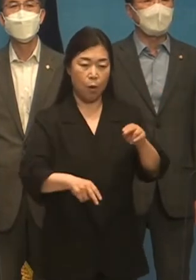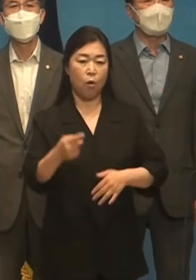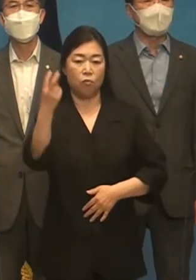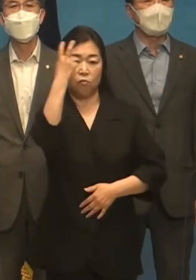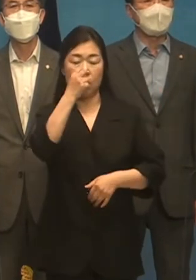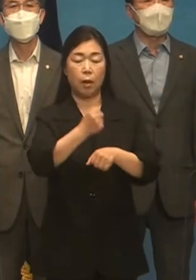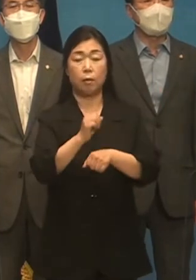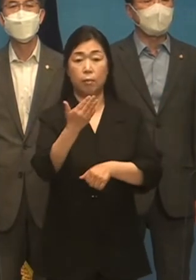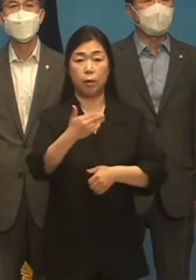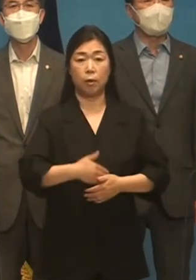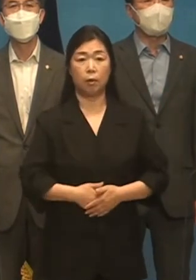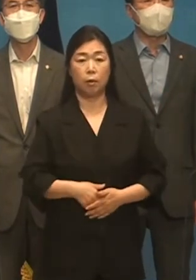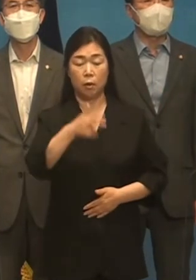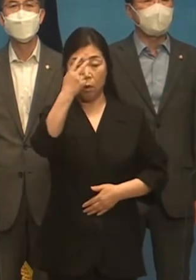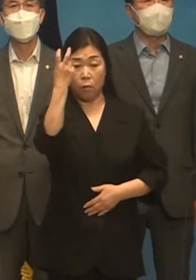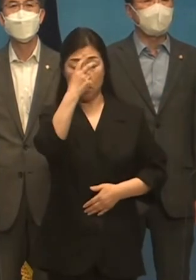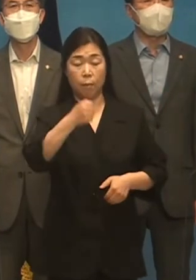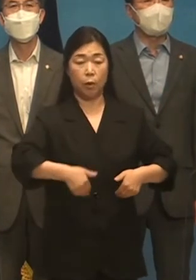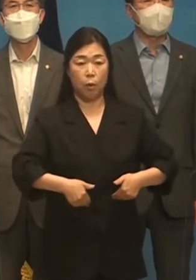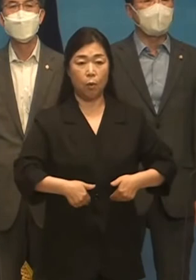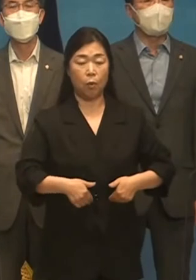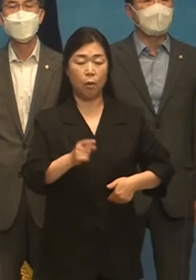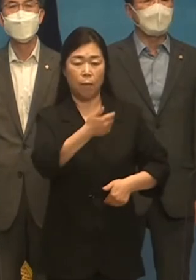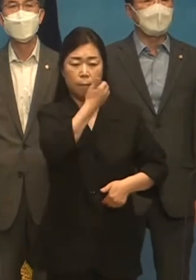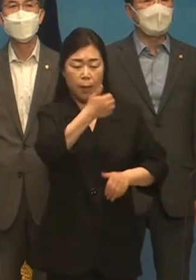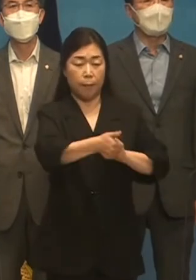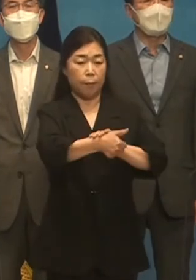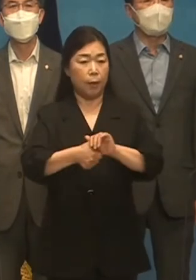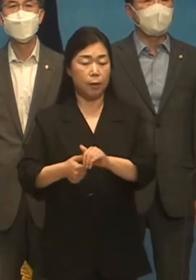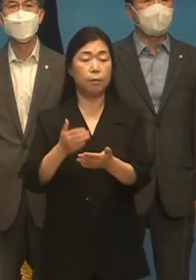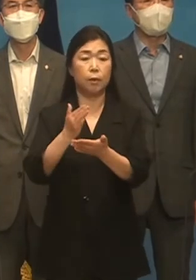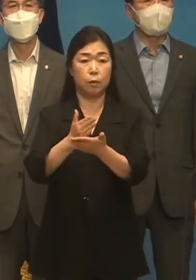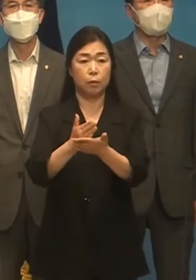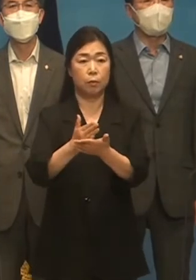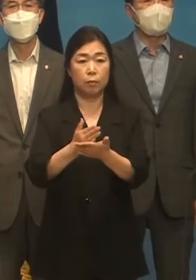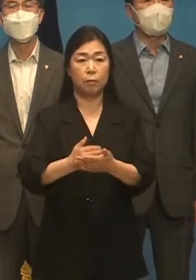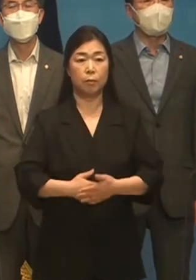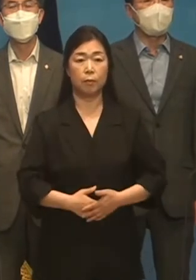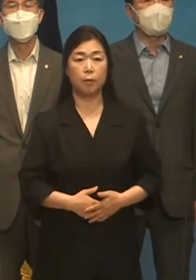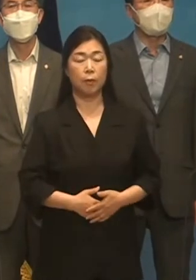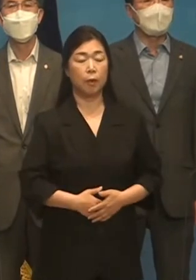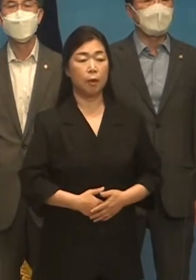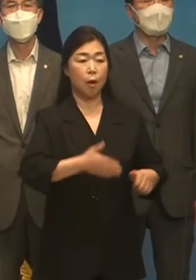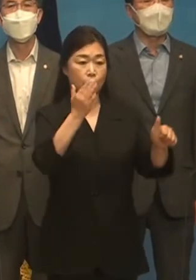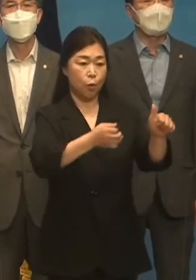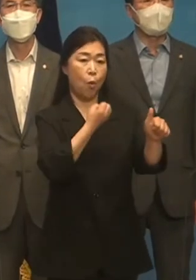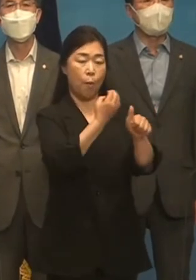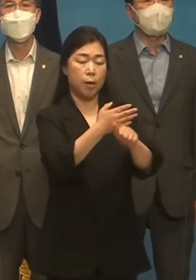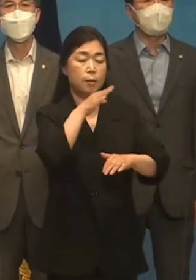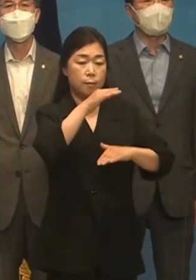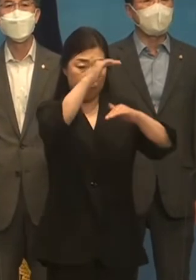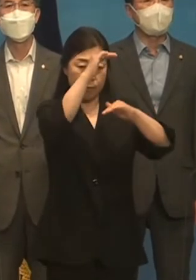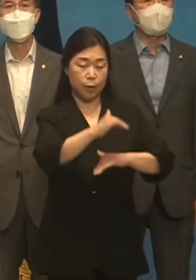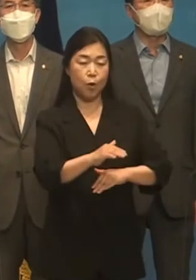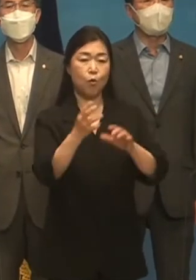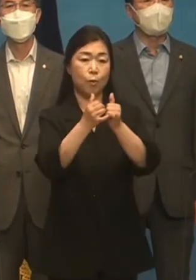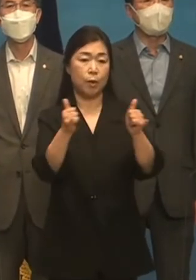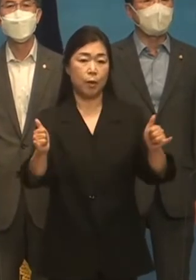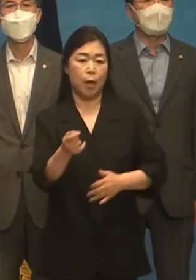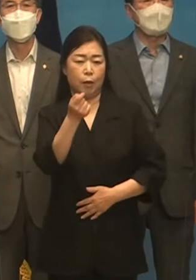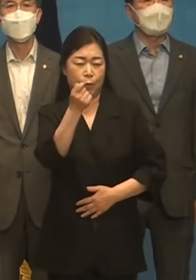수사를 받아야 합니다. 윤석열 후보는 비겁하게 캠프 뒤에 숨지 말고 청구 고발의 진실을